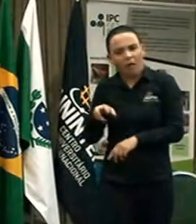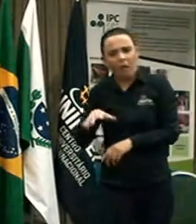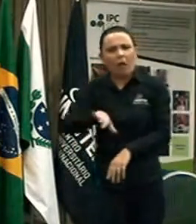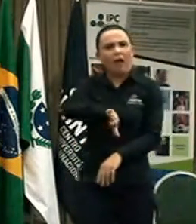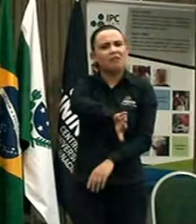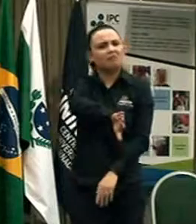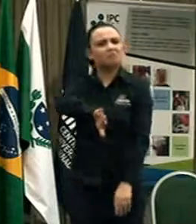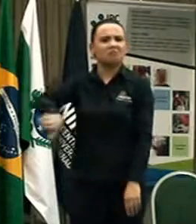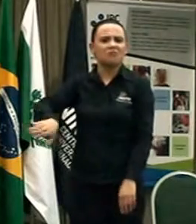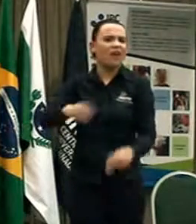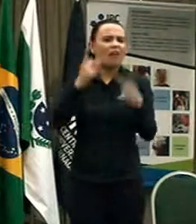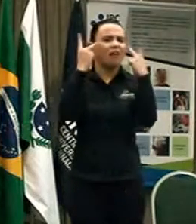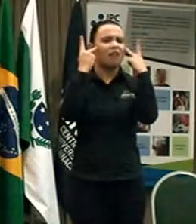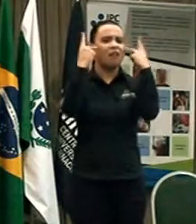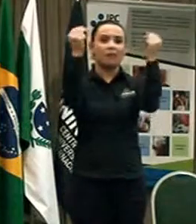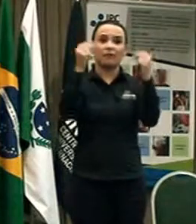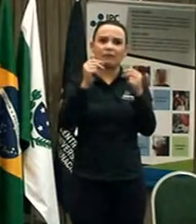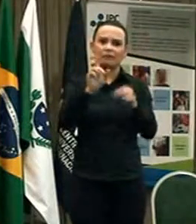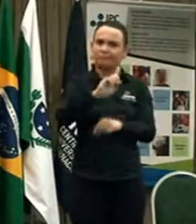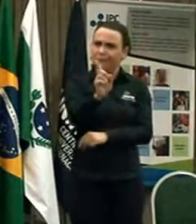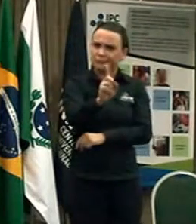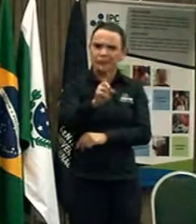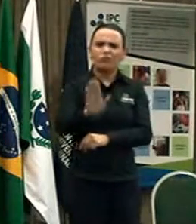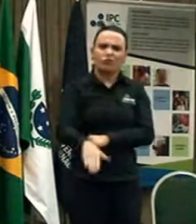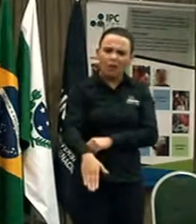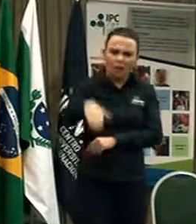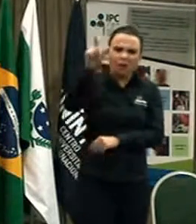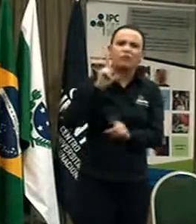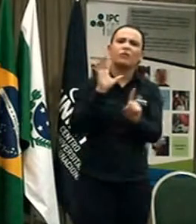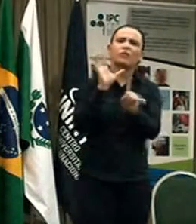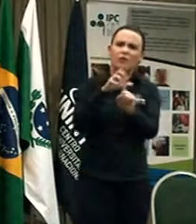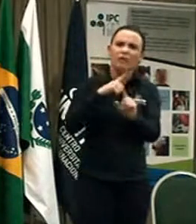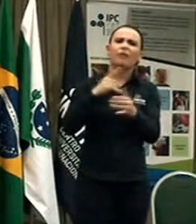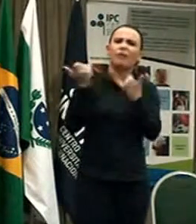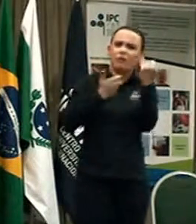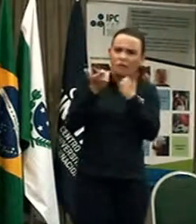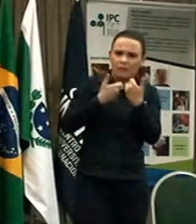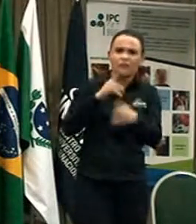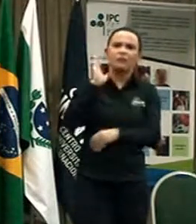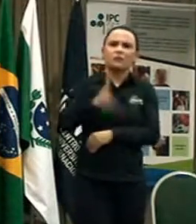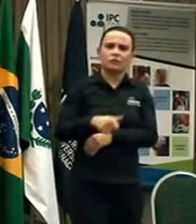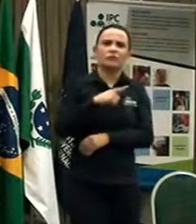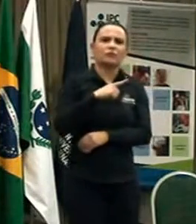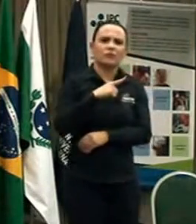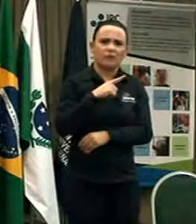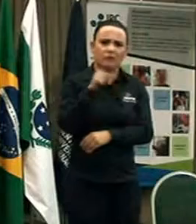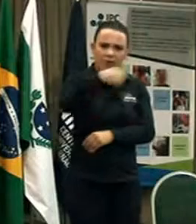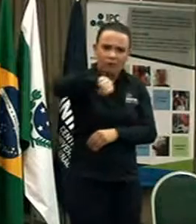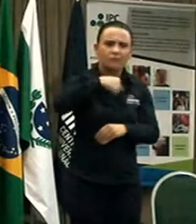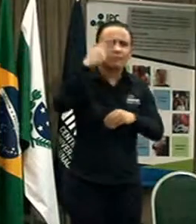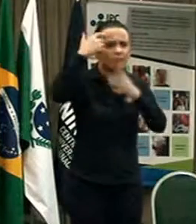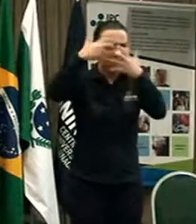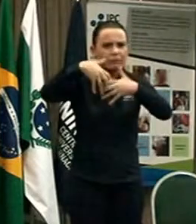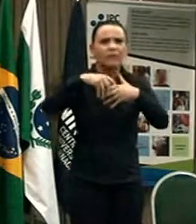natural. Mas nós já crescemos. Nós já temos a condição de refletir sobre o que